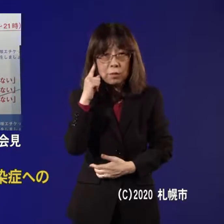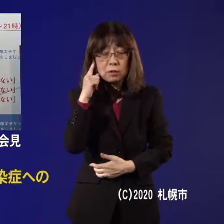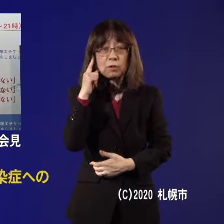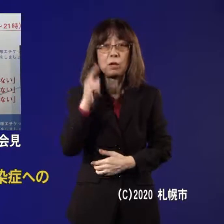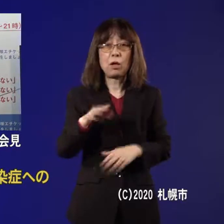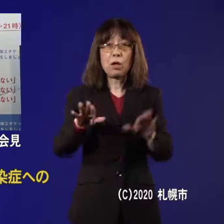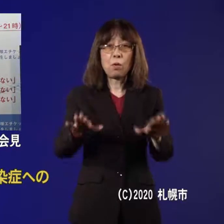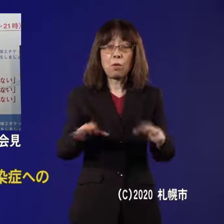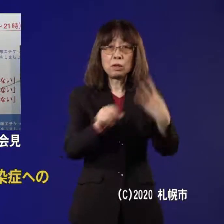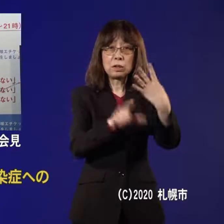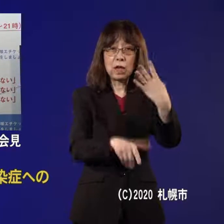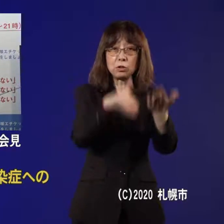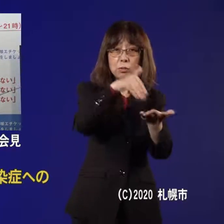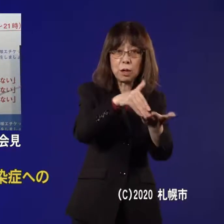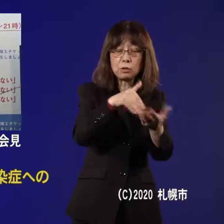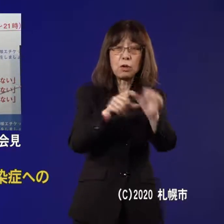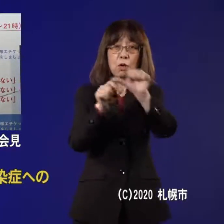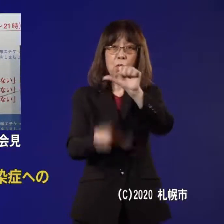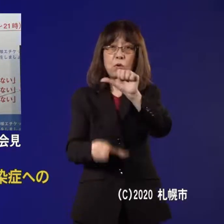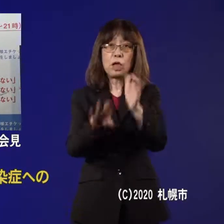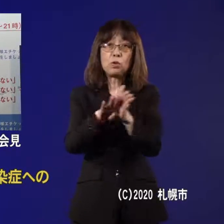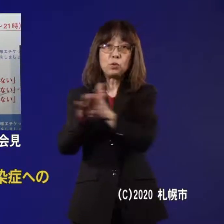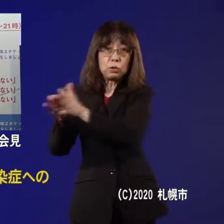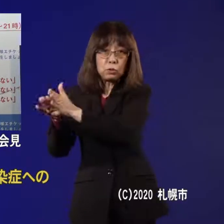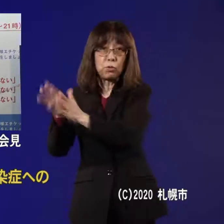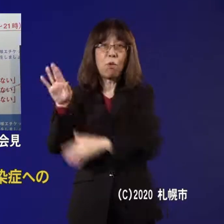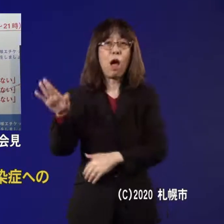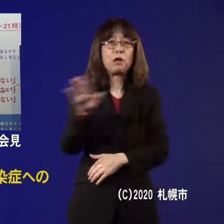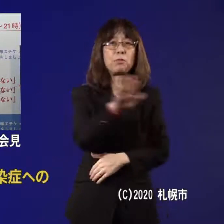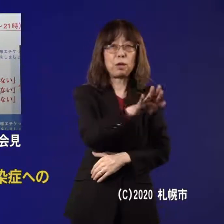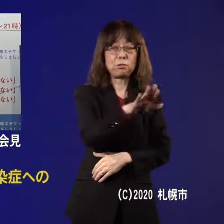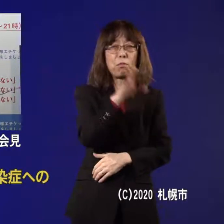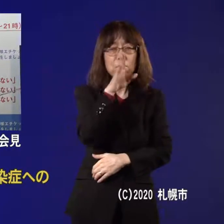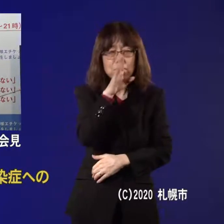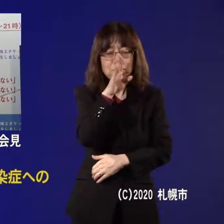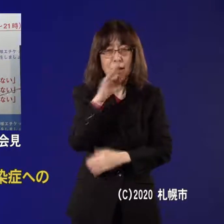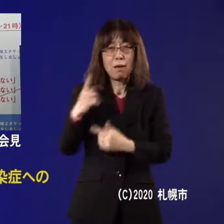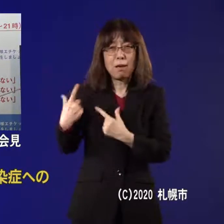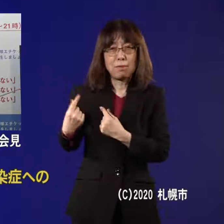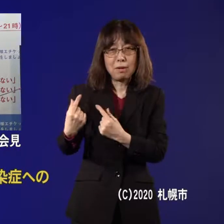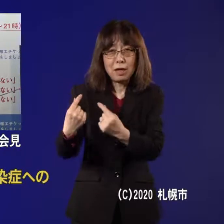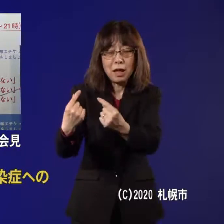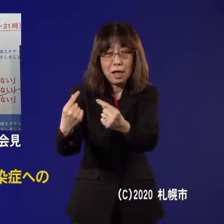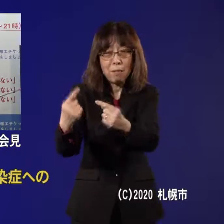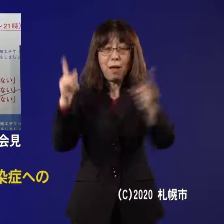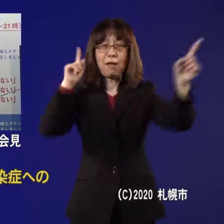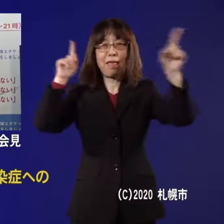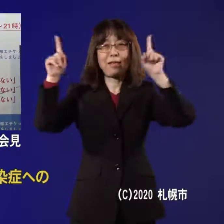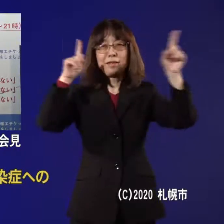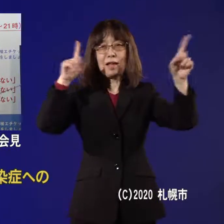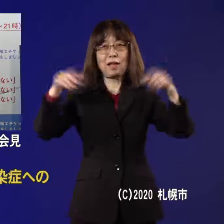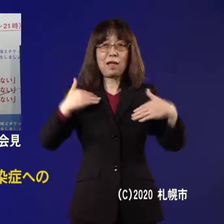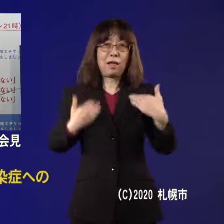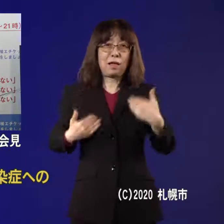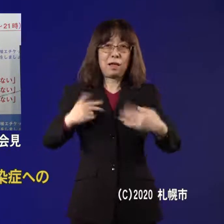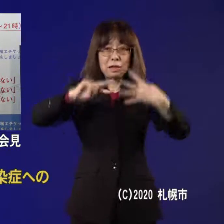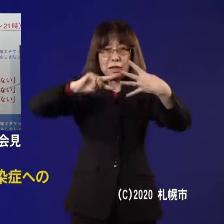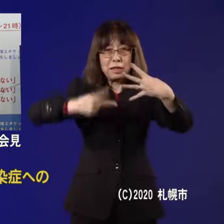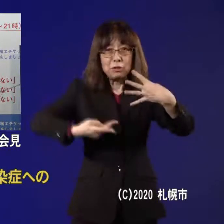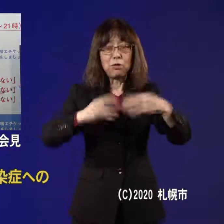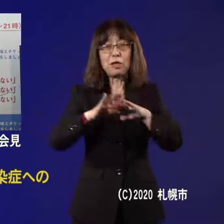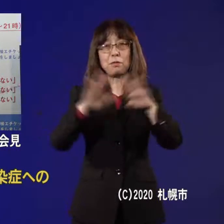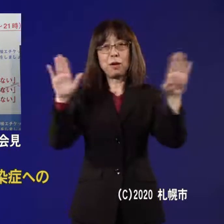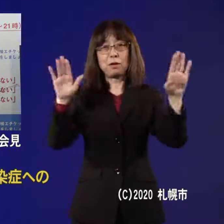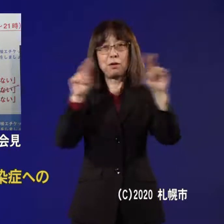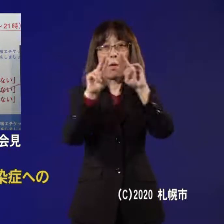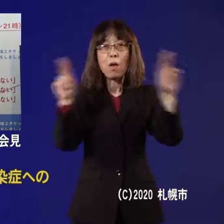ールデンウィーク連休があります。まあ、本来であれば例年であればそのレジャーシーズンの始まりということになり、北